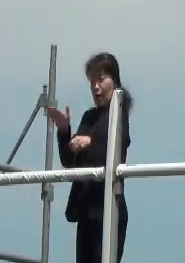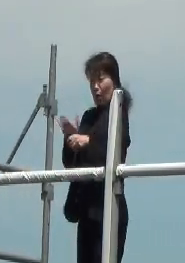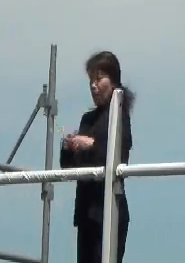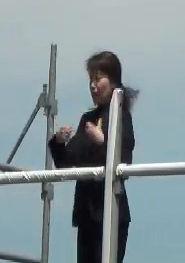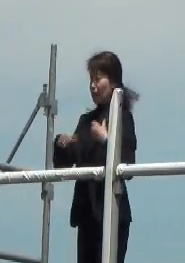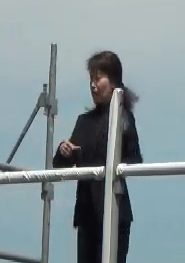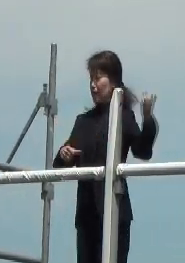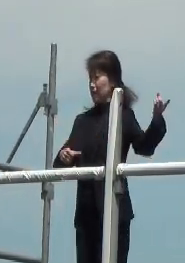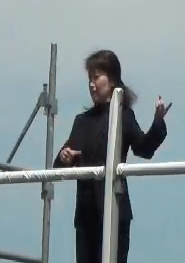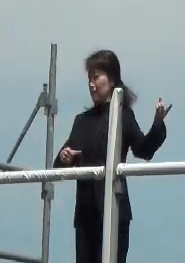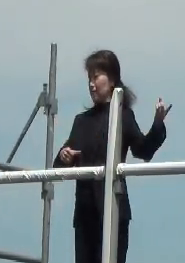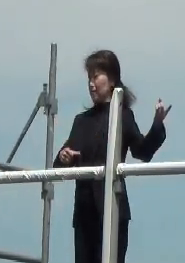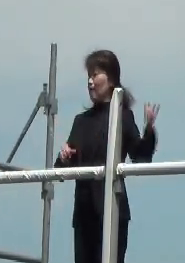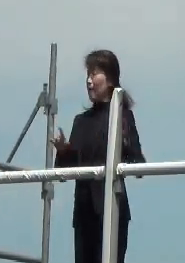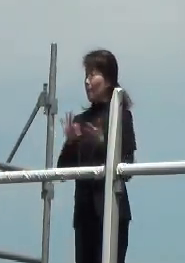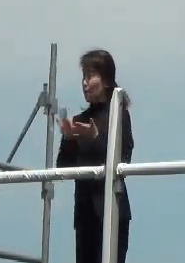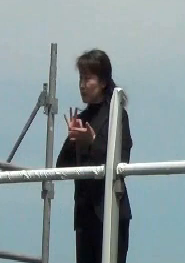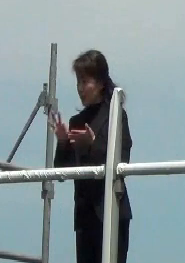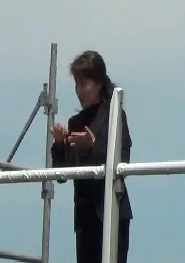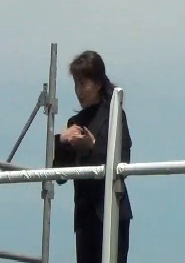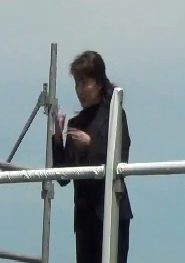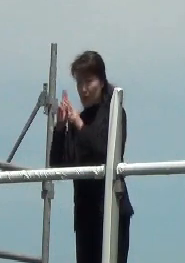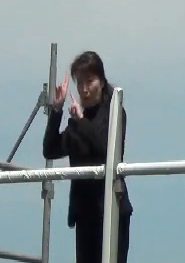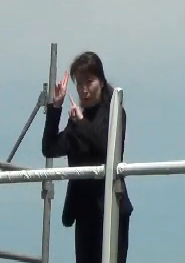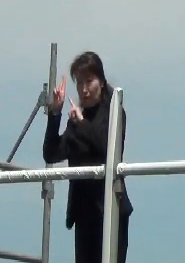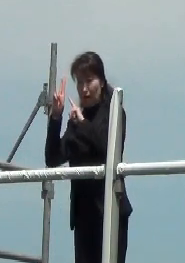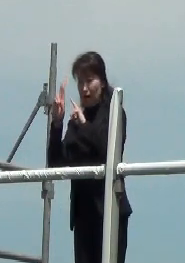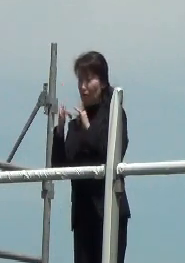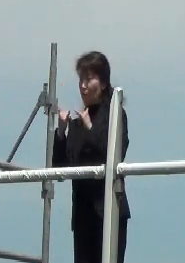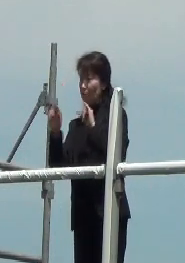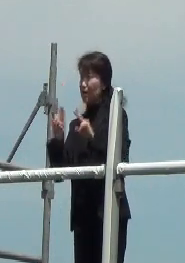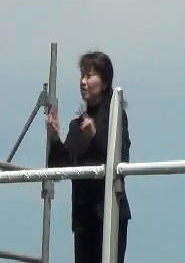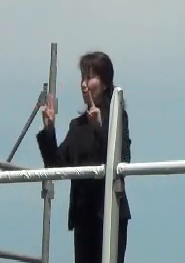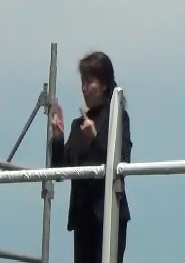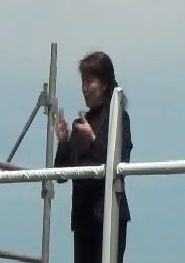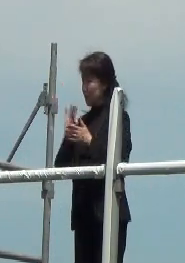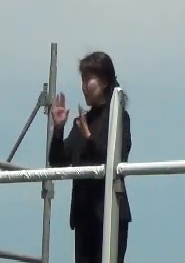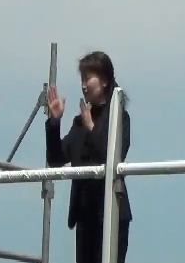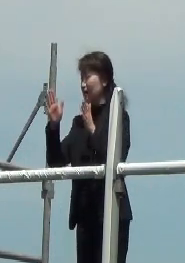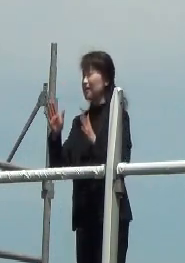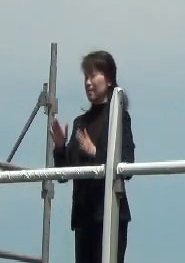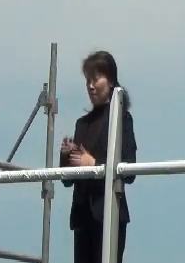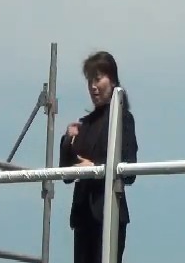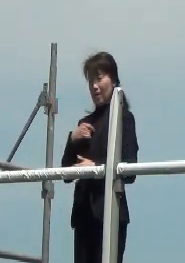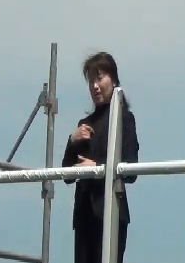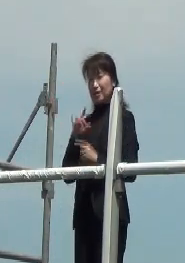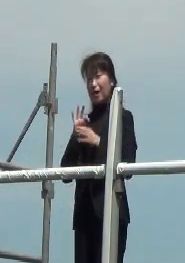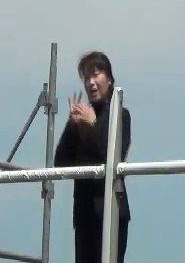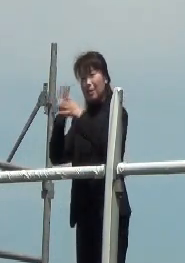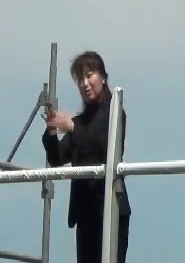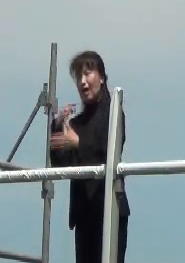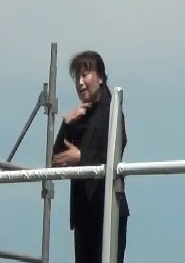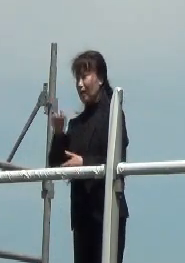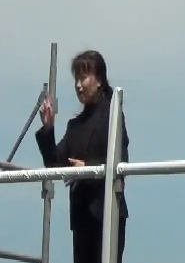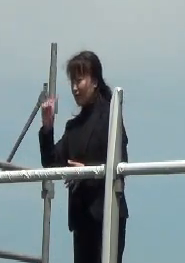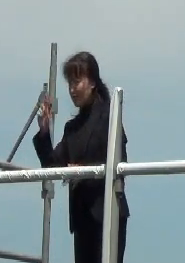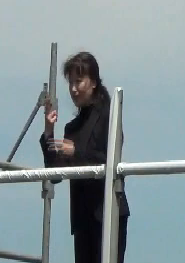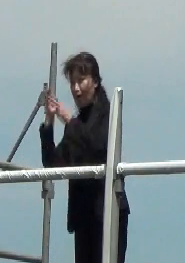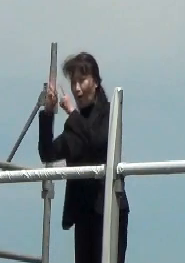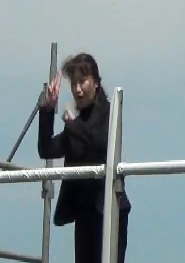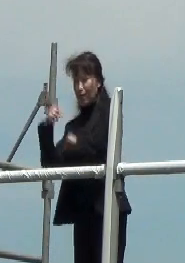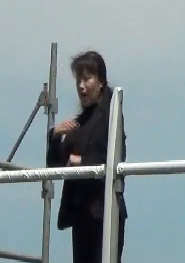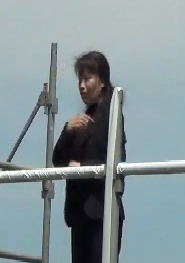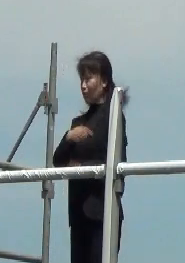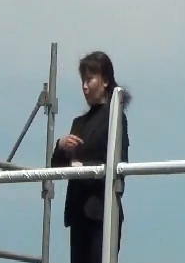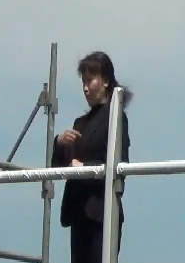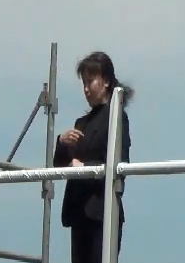ね、カンカラ三線という楽器を使って、まあ私は沖縄の民謡は歌ってないんですが、 やはり私が歌いたいのは、この沖縄の叫びを使